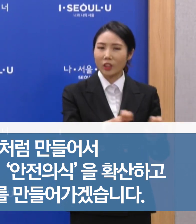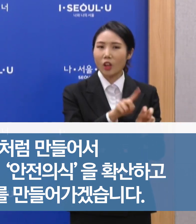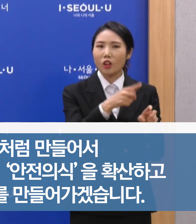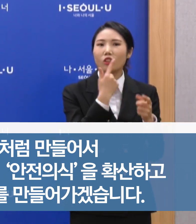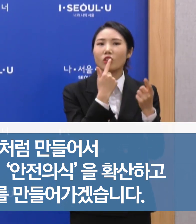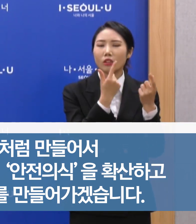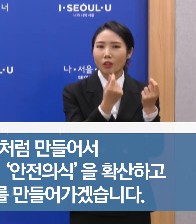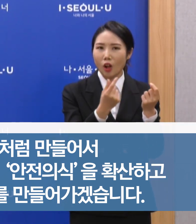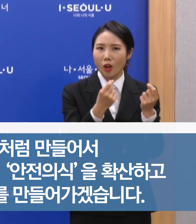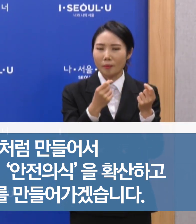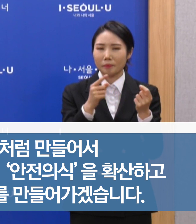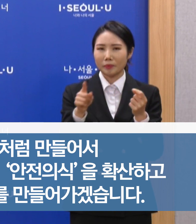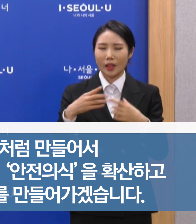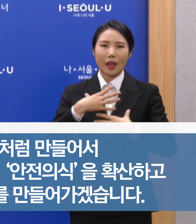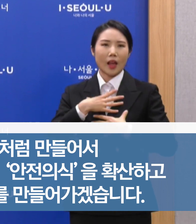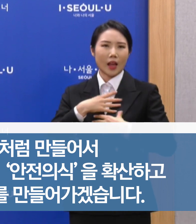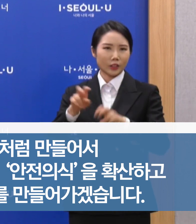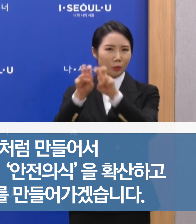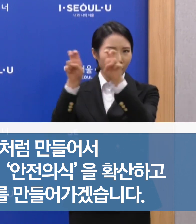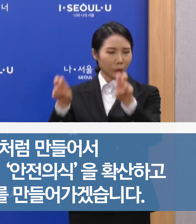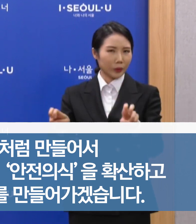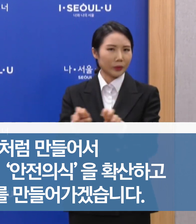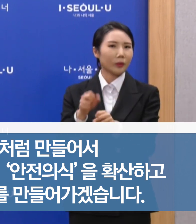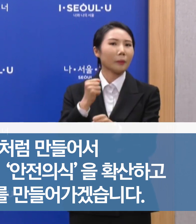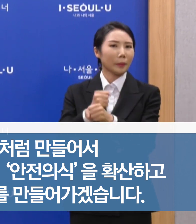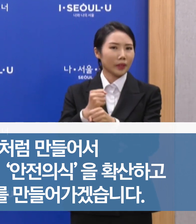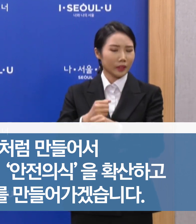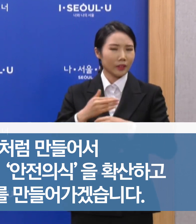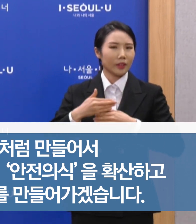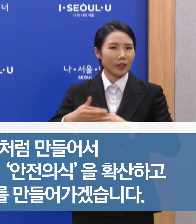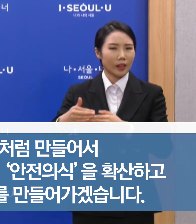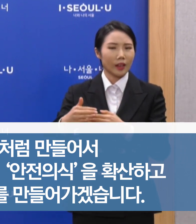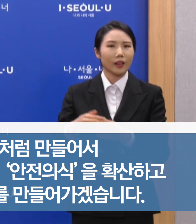공유함으로써 안전의식을 확산하고 시민